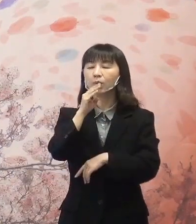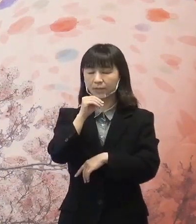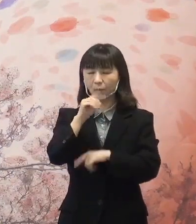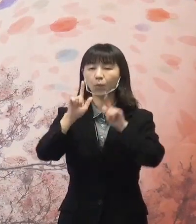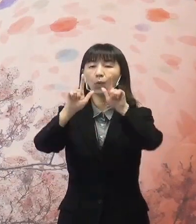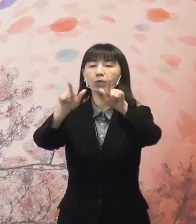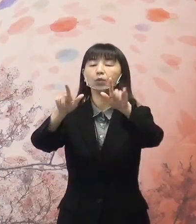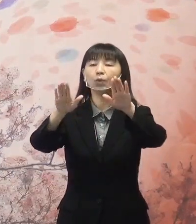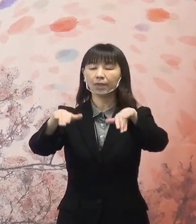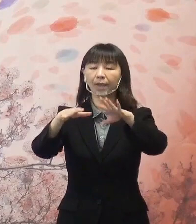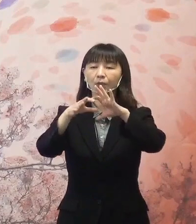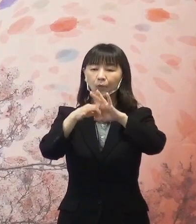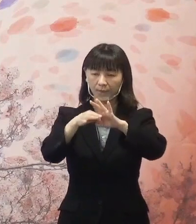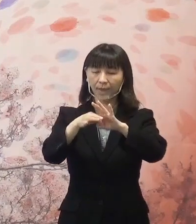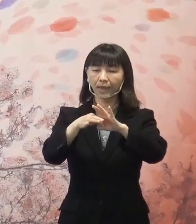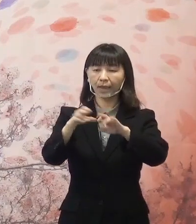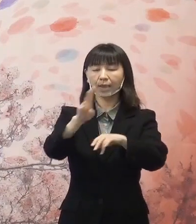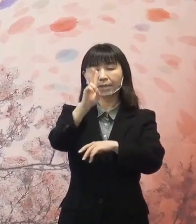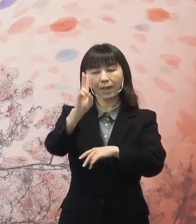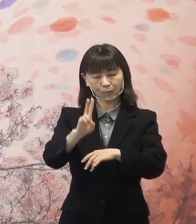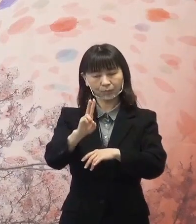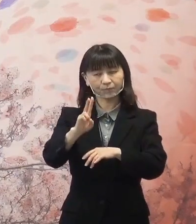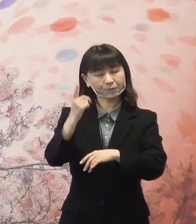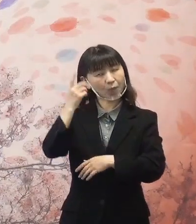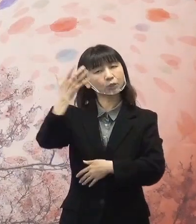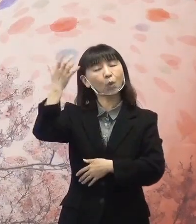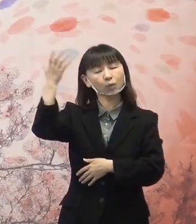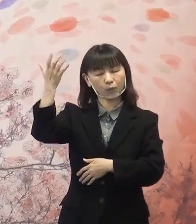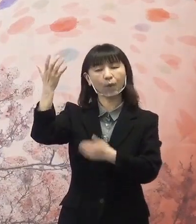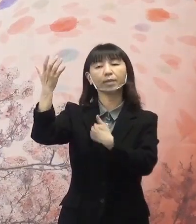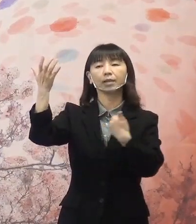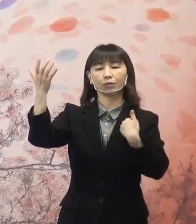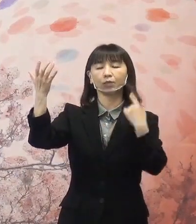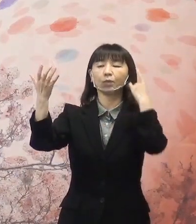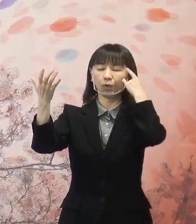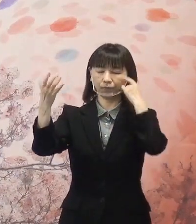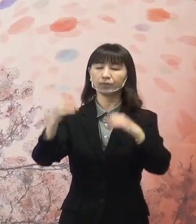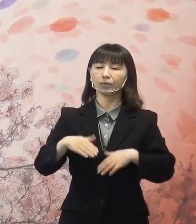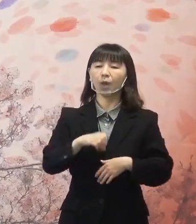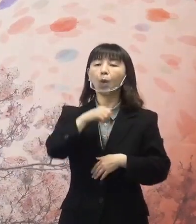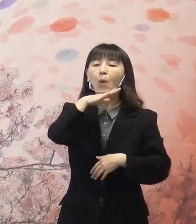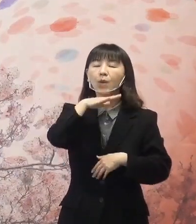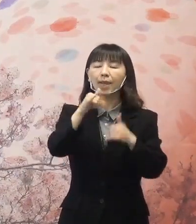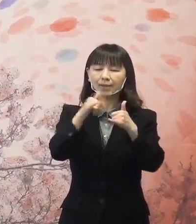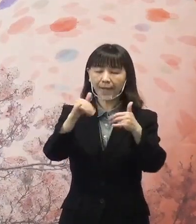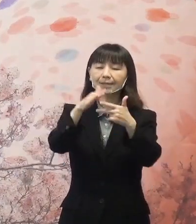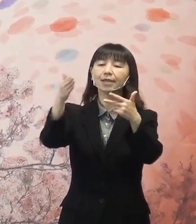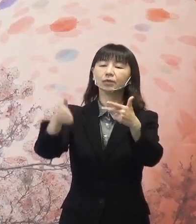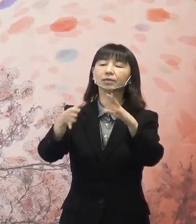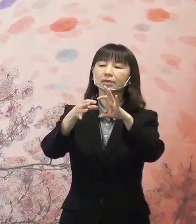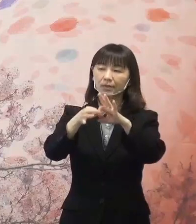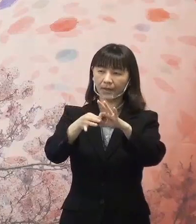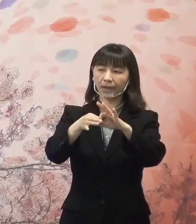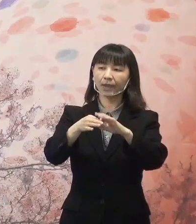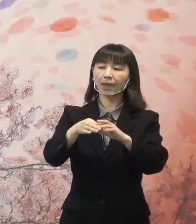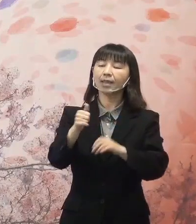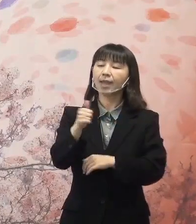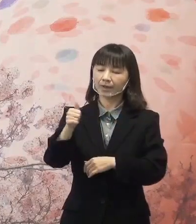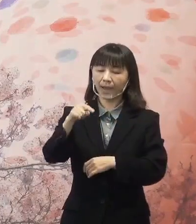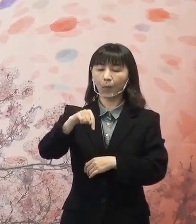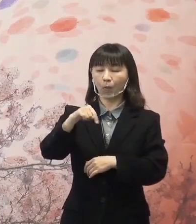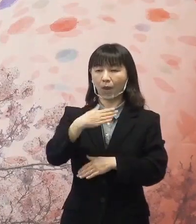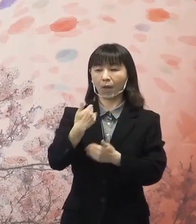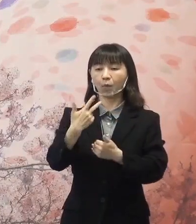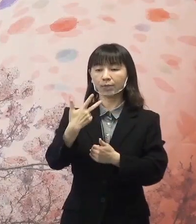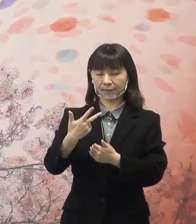ので、おのずとある程度類推はできるかと思います。高齢者施設ですからね。ただ我々一応高齢